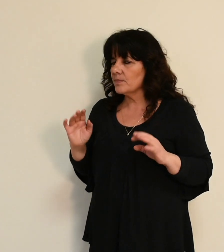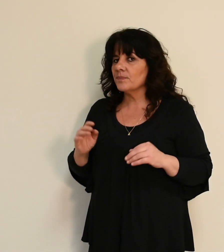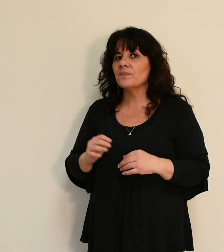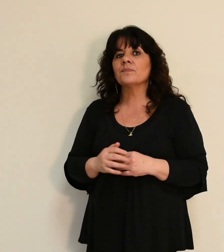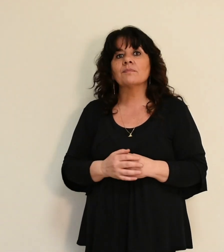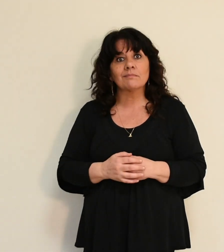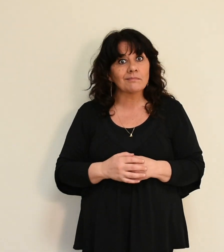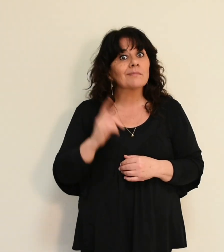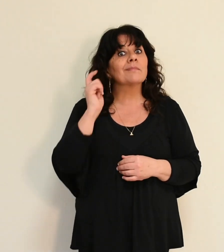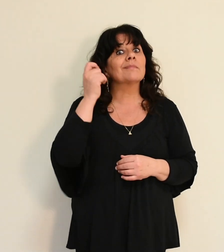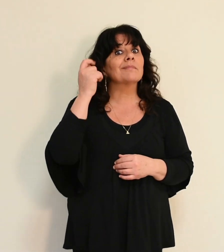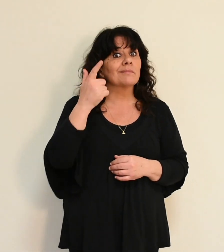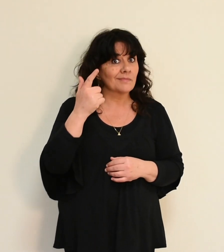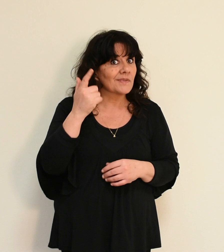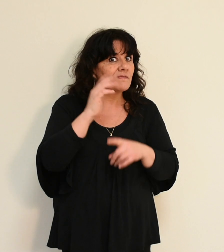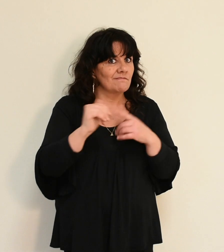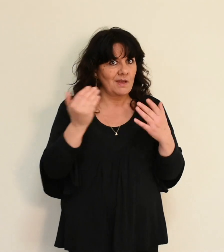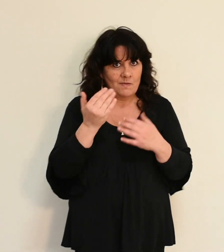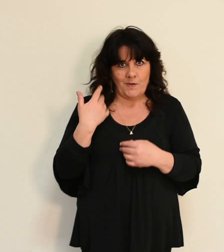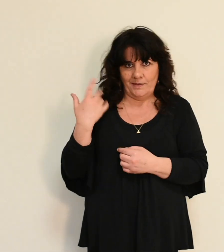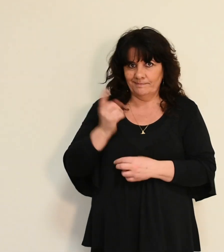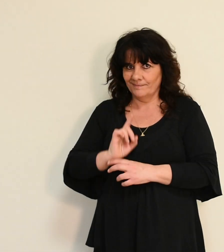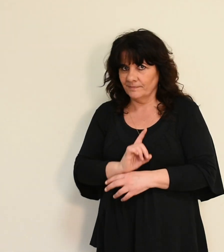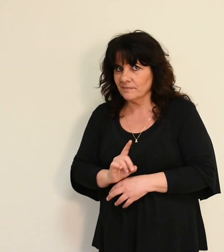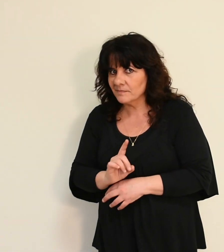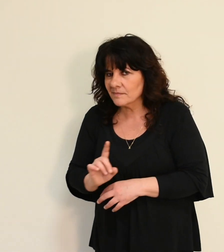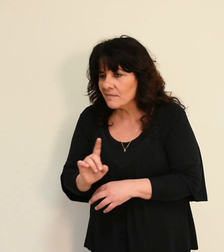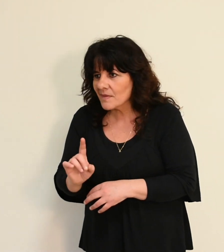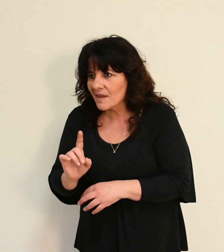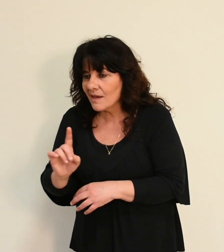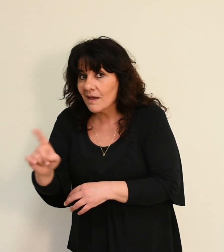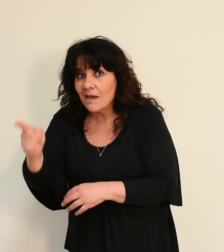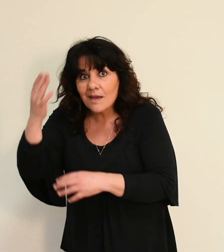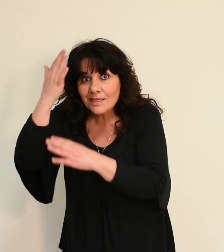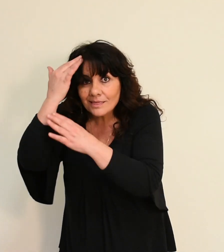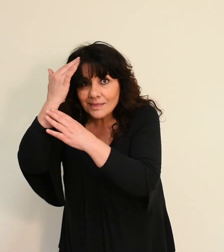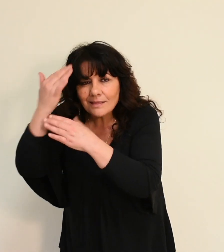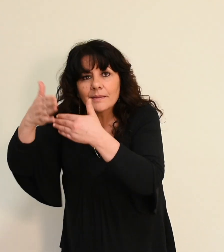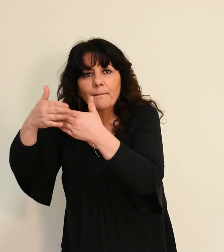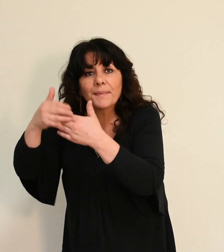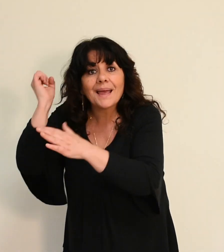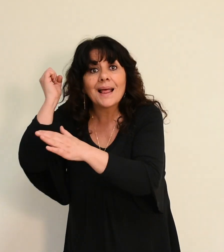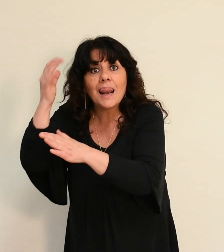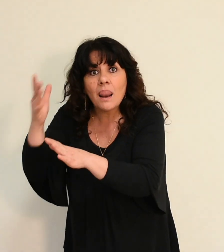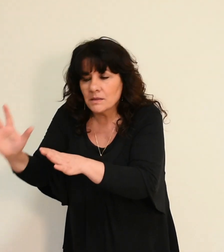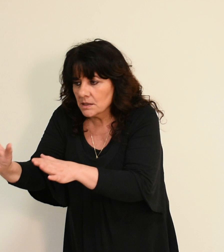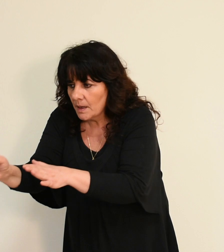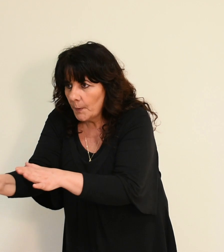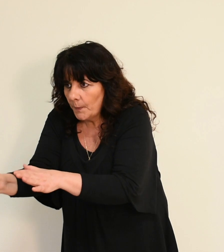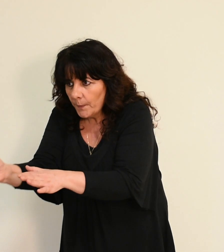David prit la lance et la gourde d'eau qui étaient près de la tête de Saül, et ils s'en allèrent.